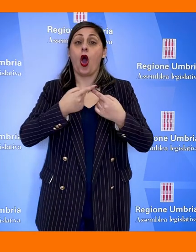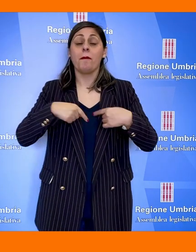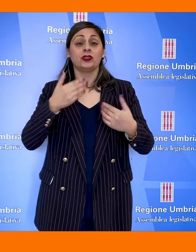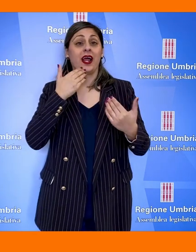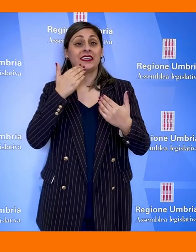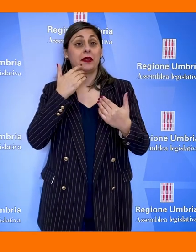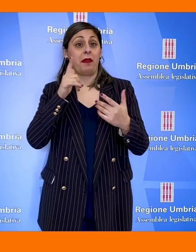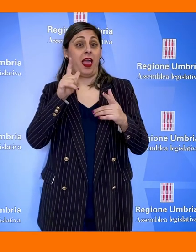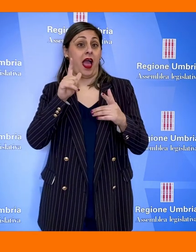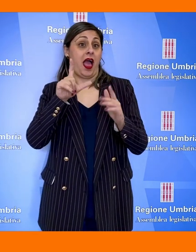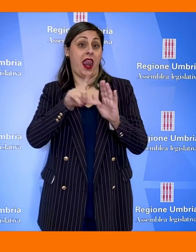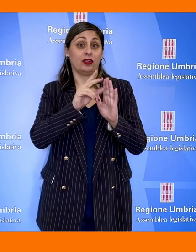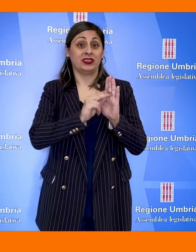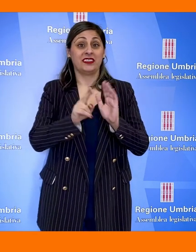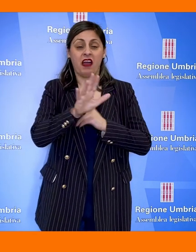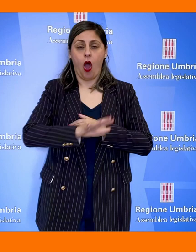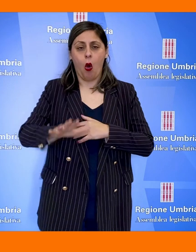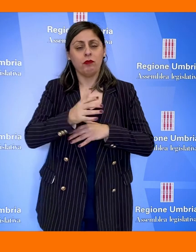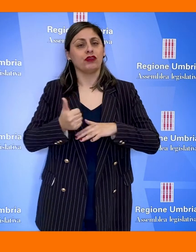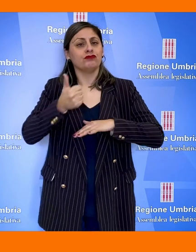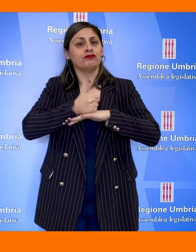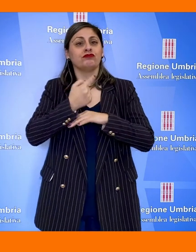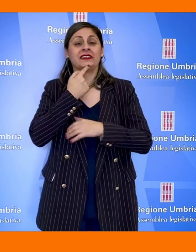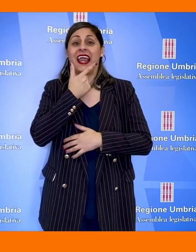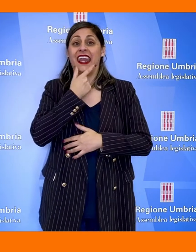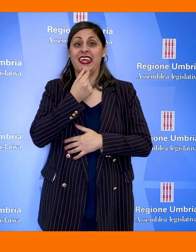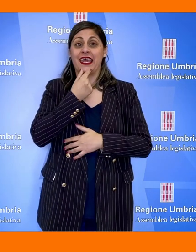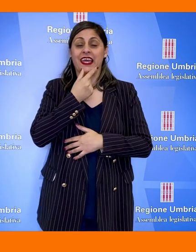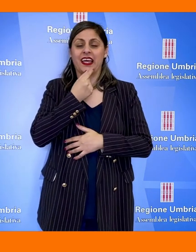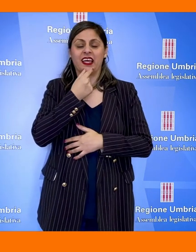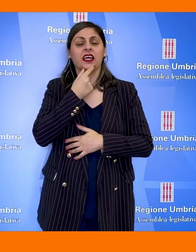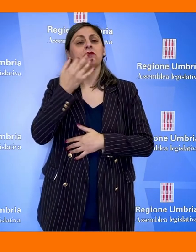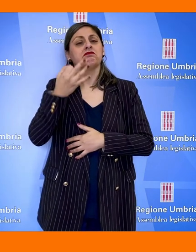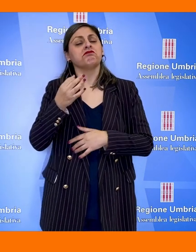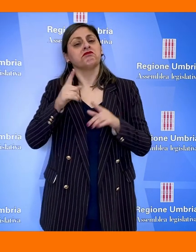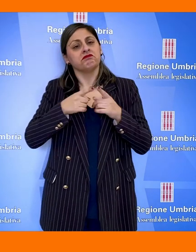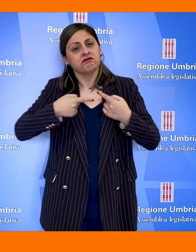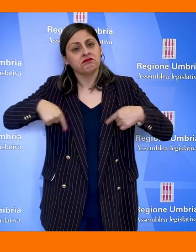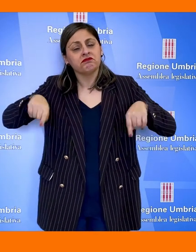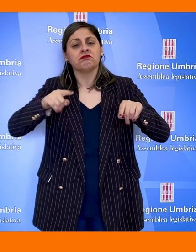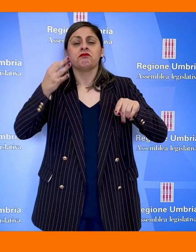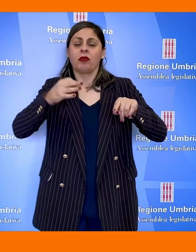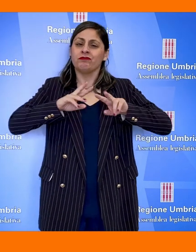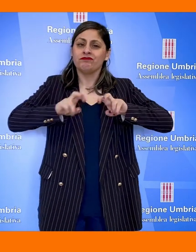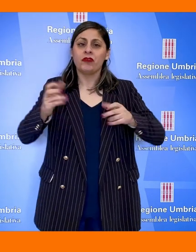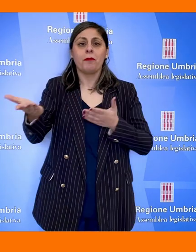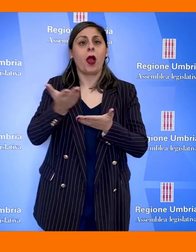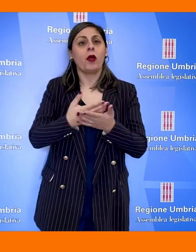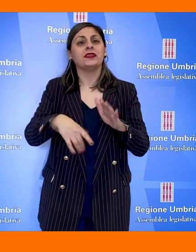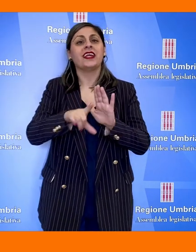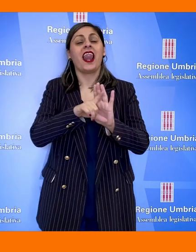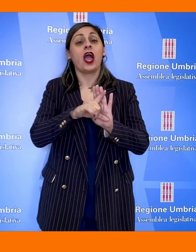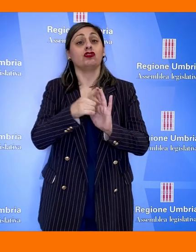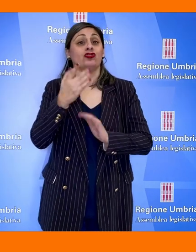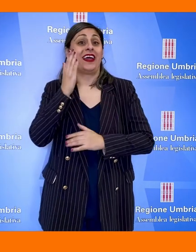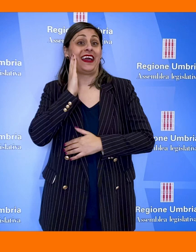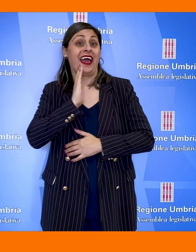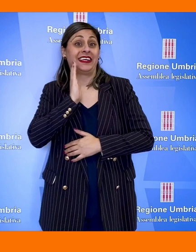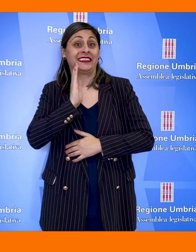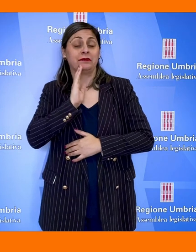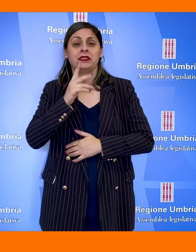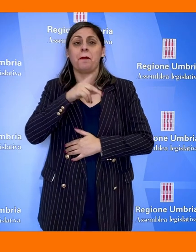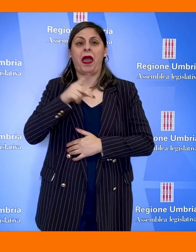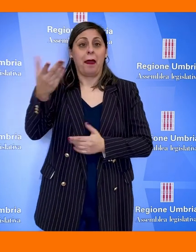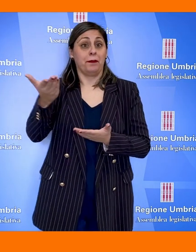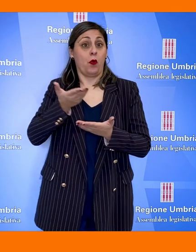La prima commissione dell'Assemblea Legislativa dell'Umbria, presieduta da Daniele Nicchi, si è riunita per iniziare l'esame della proposta di legge dei